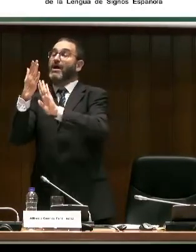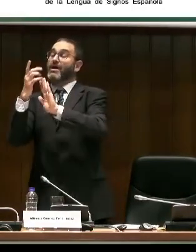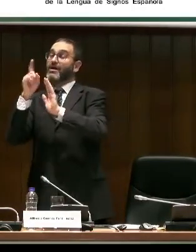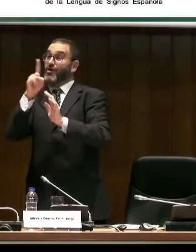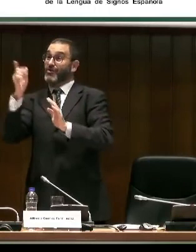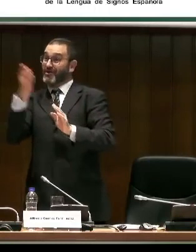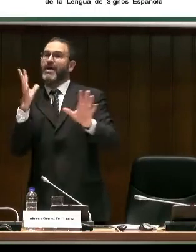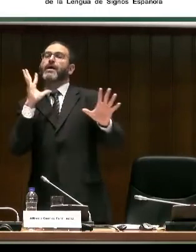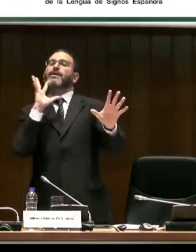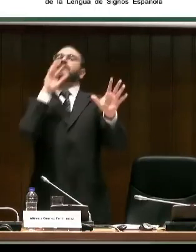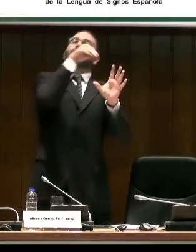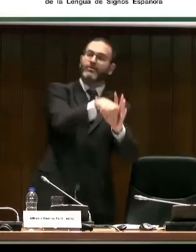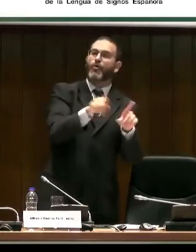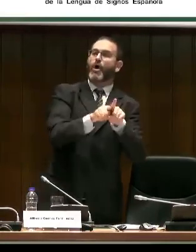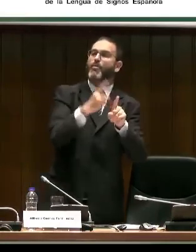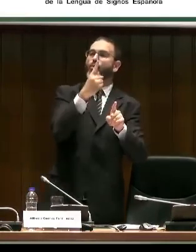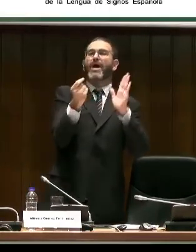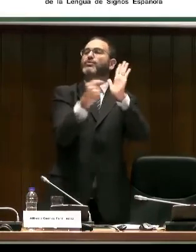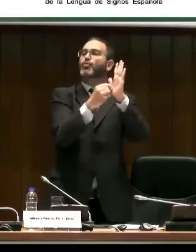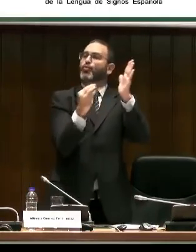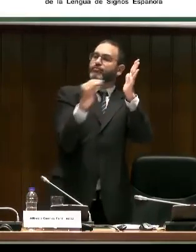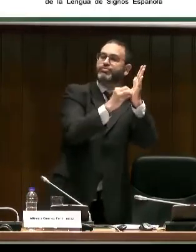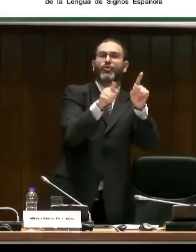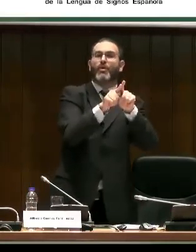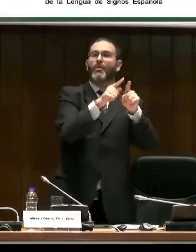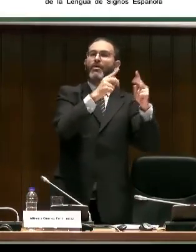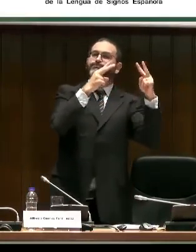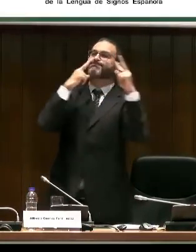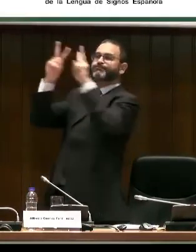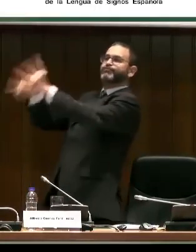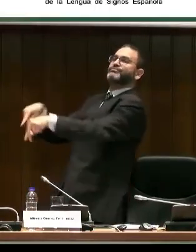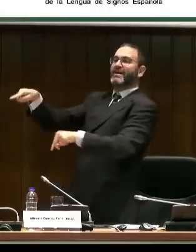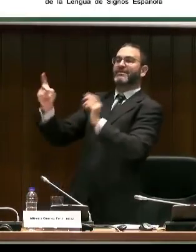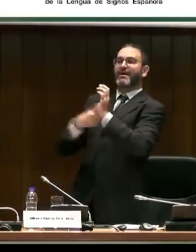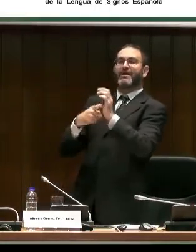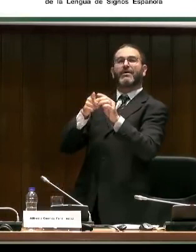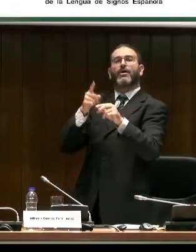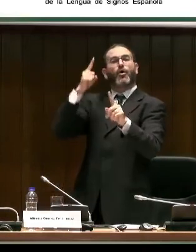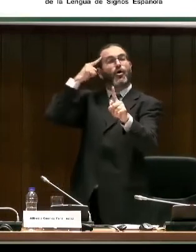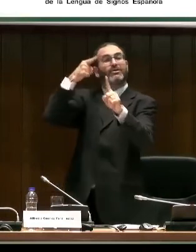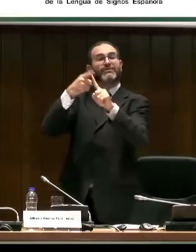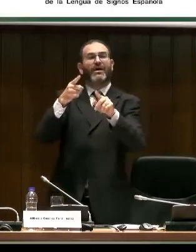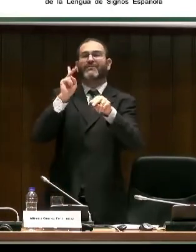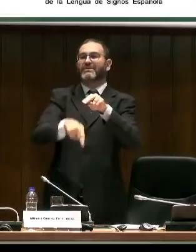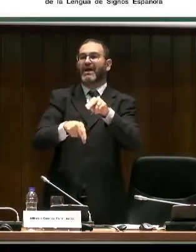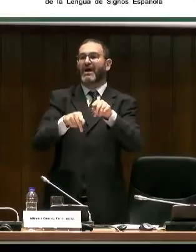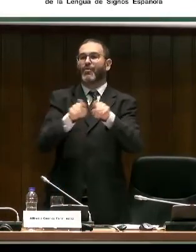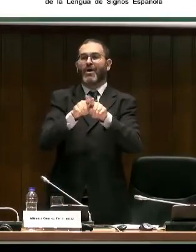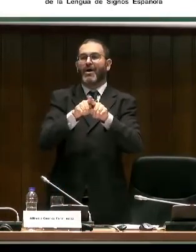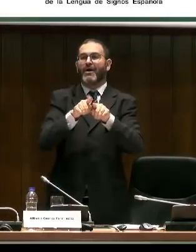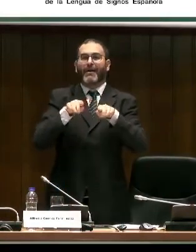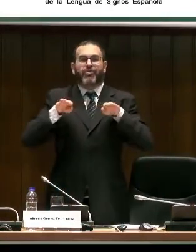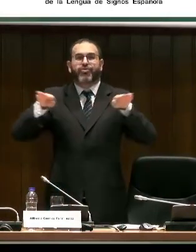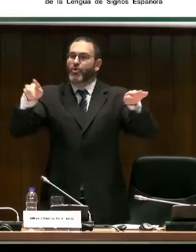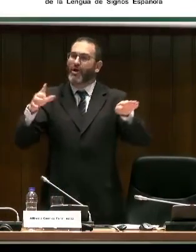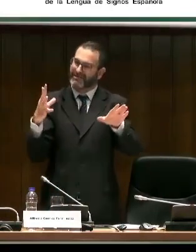se asume el hecho de que la Ley Autonómica de Lengua de Signos se incluye en esta ley como un documento reconocido y de